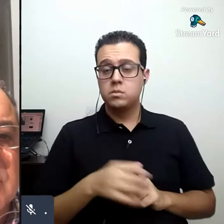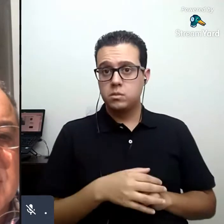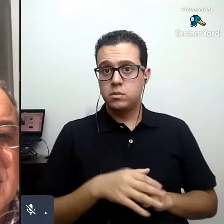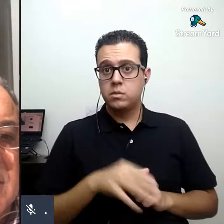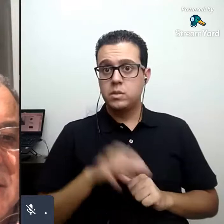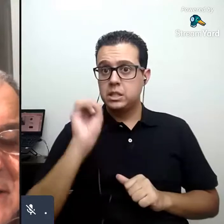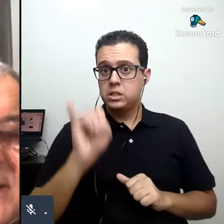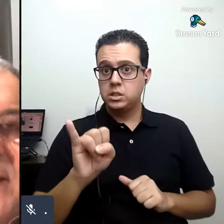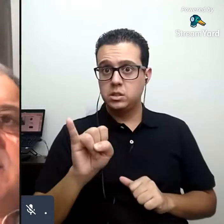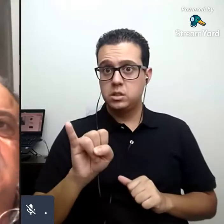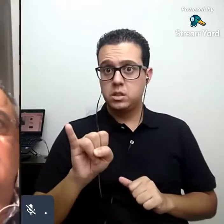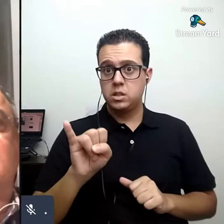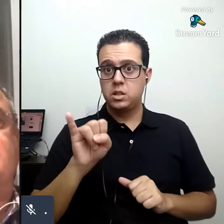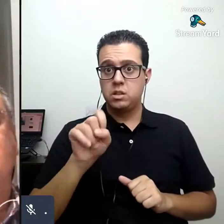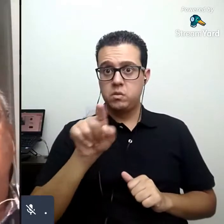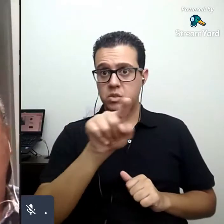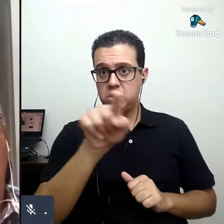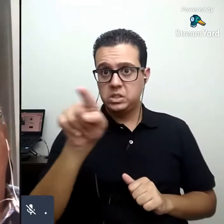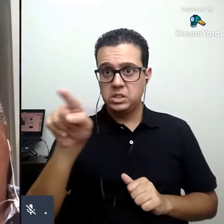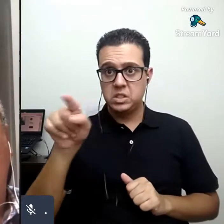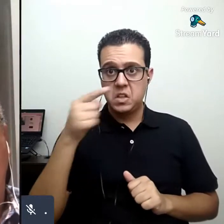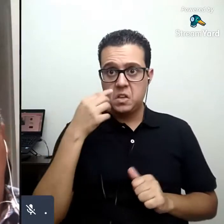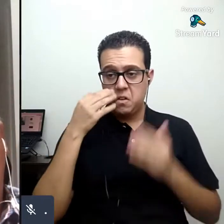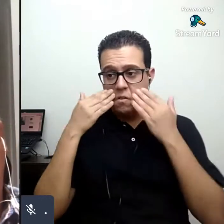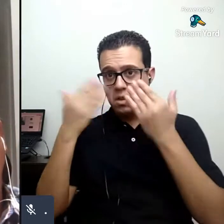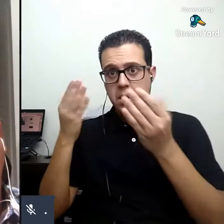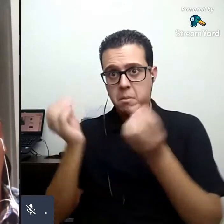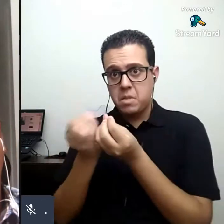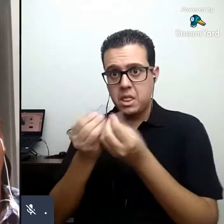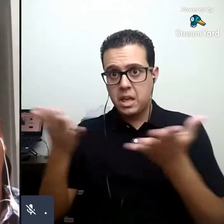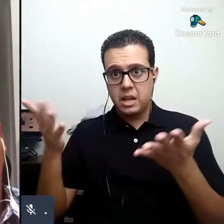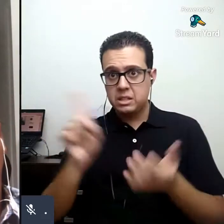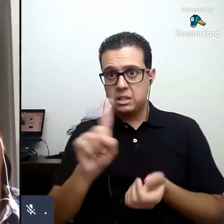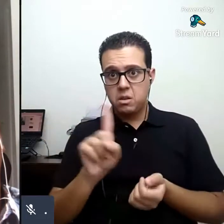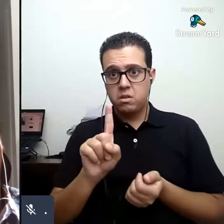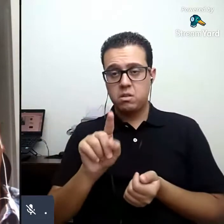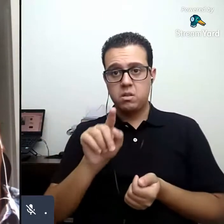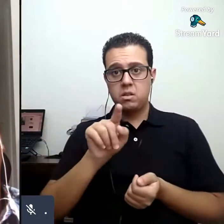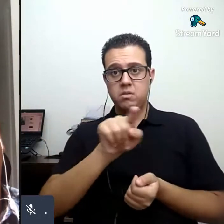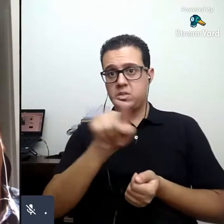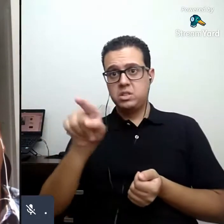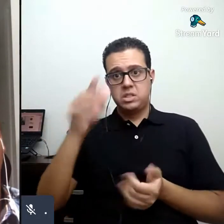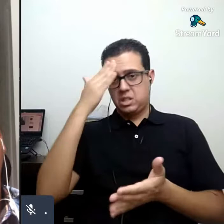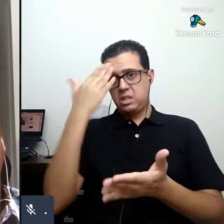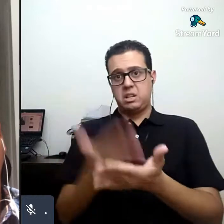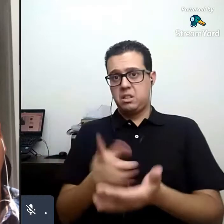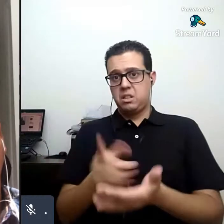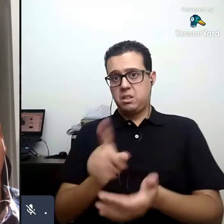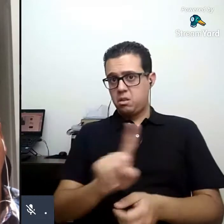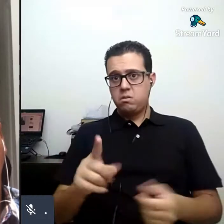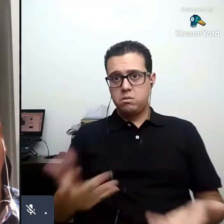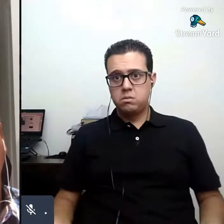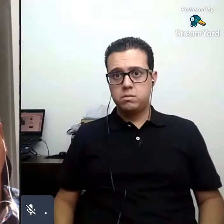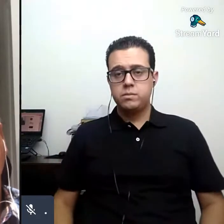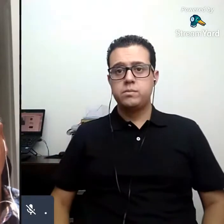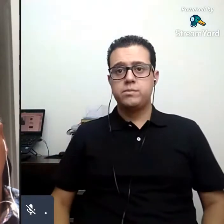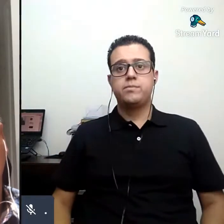nenhum crereis. E nós precisamos fazer uma reflexão clara das nossas